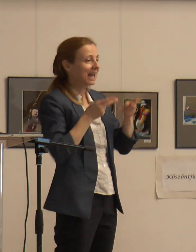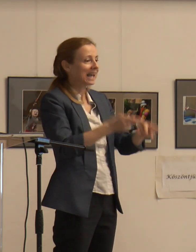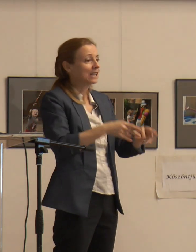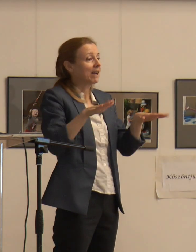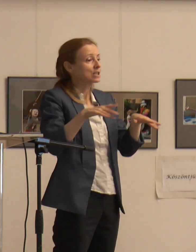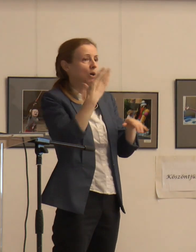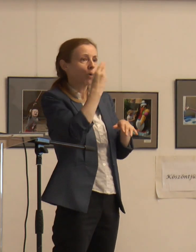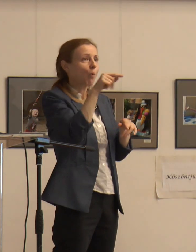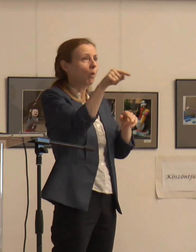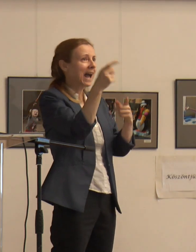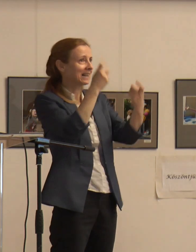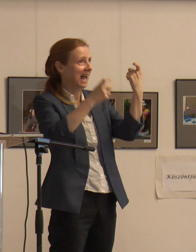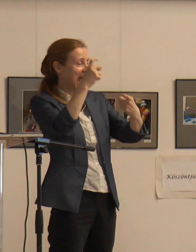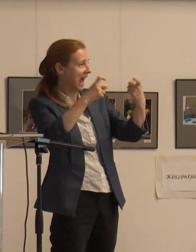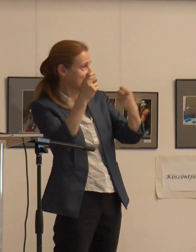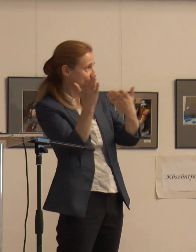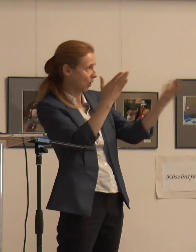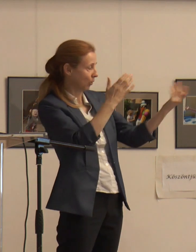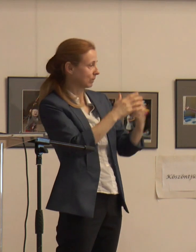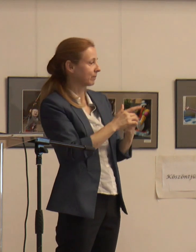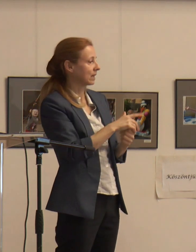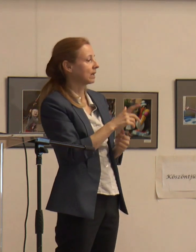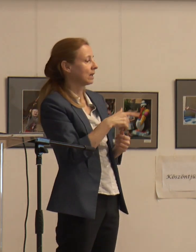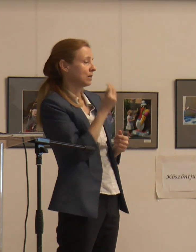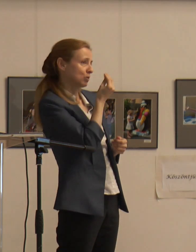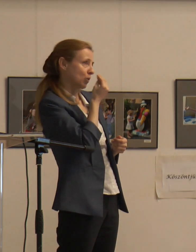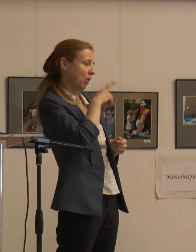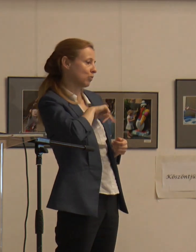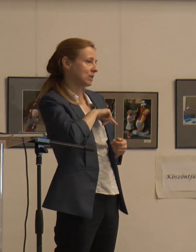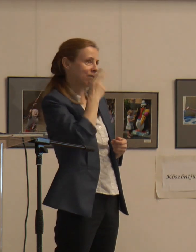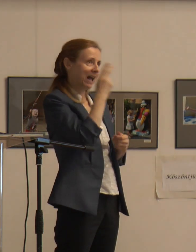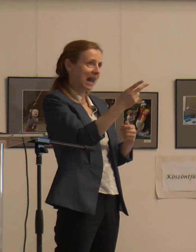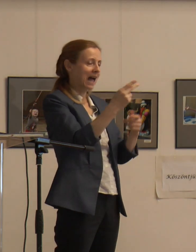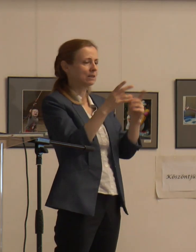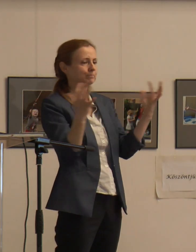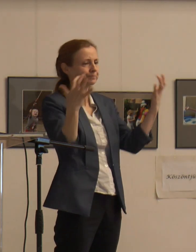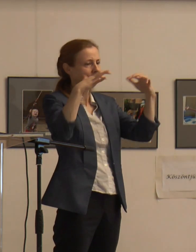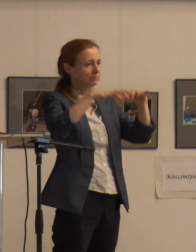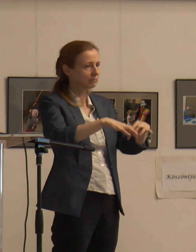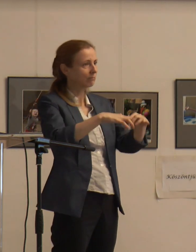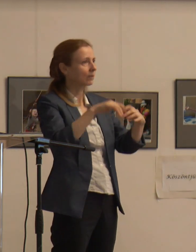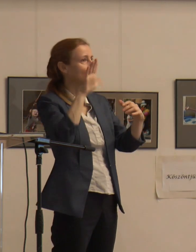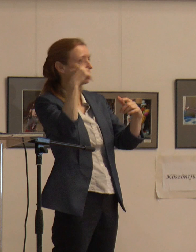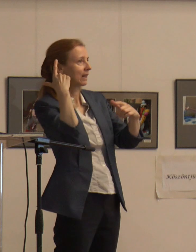a gólyát elcsalod. Szomorodott szívvel láttam gyülekezni, midőn